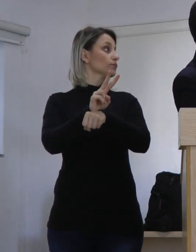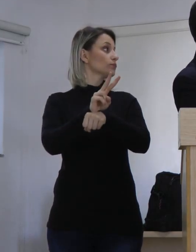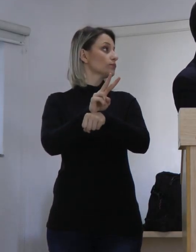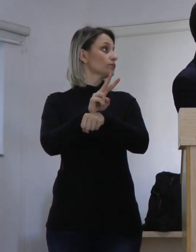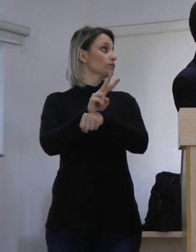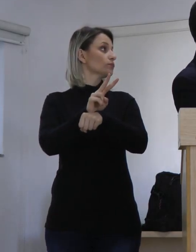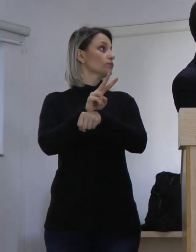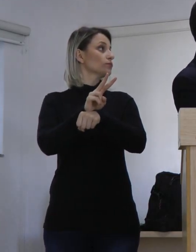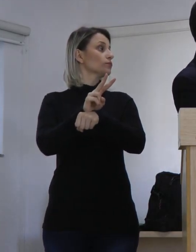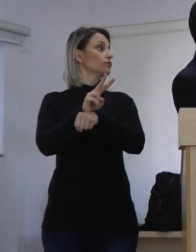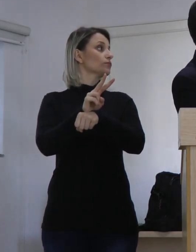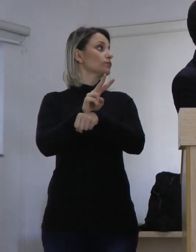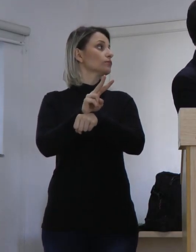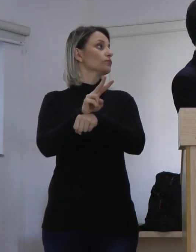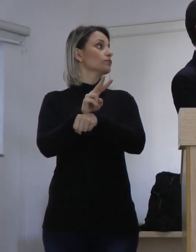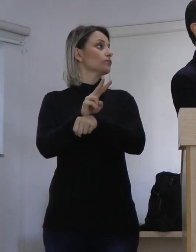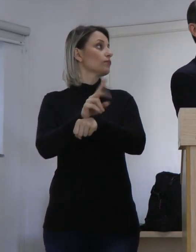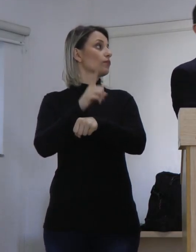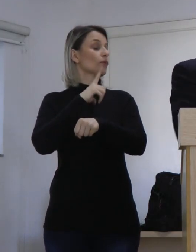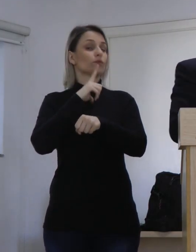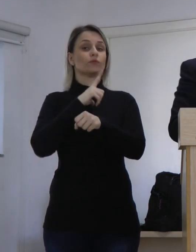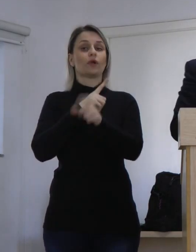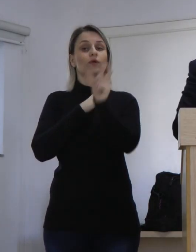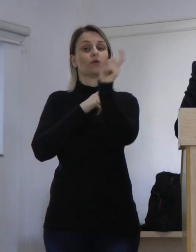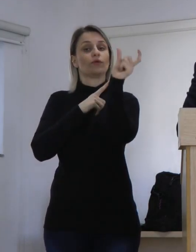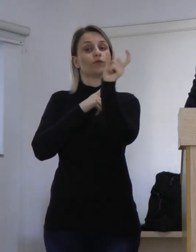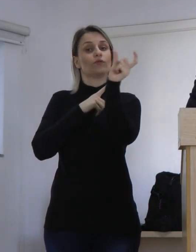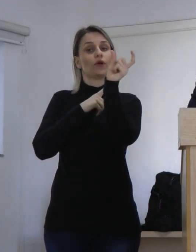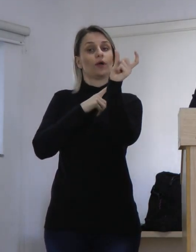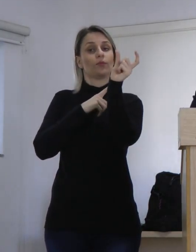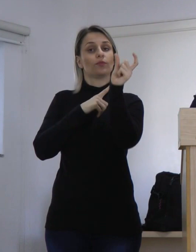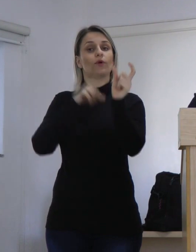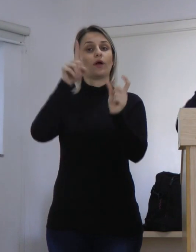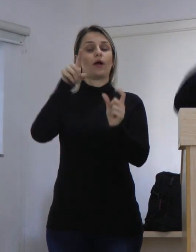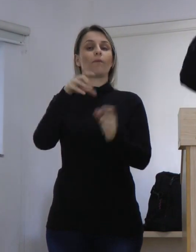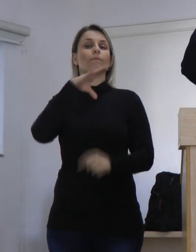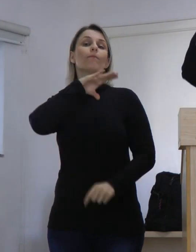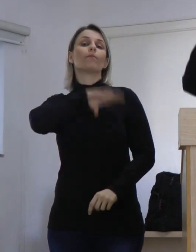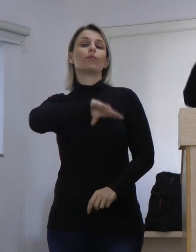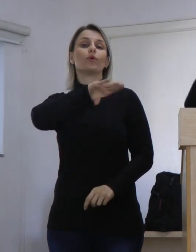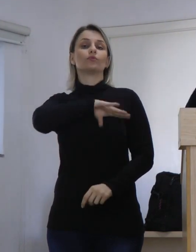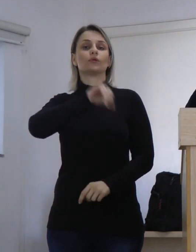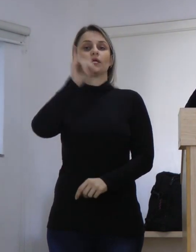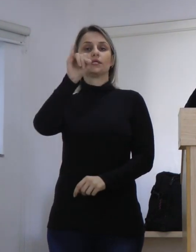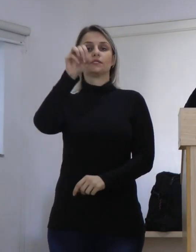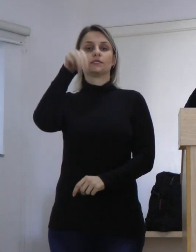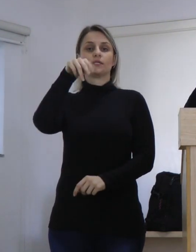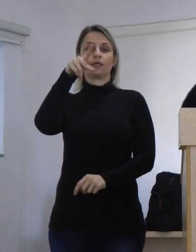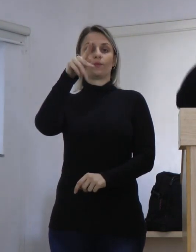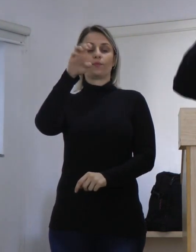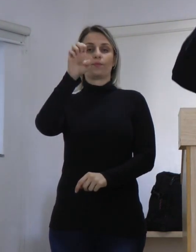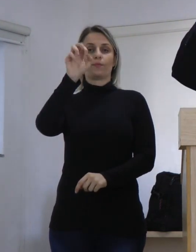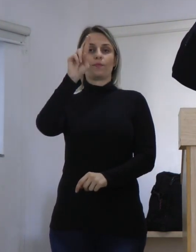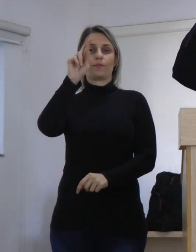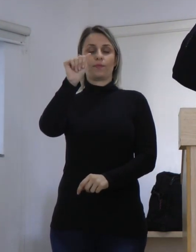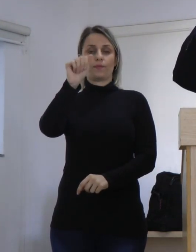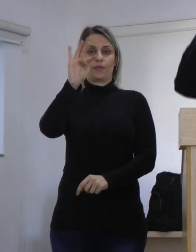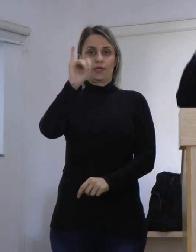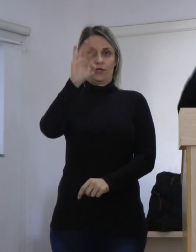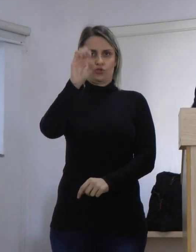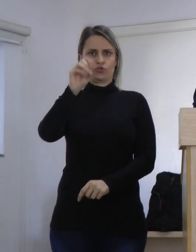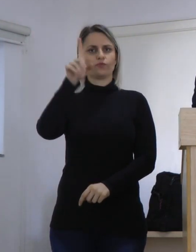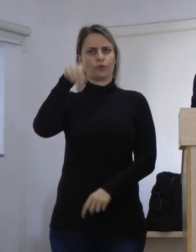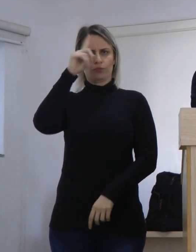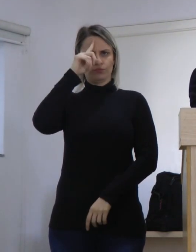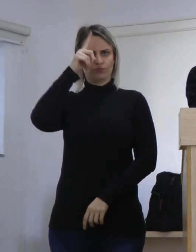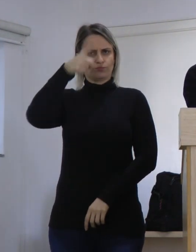é o mesmo que sejam vocês, está no modo imperativo do português. É uma ordem para nós. Os espíritos estão trazendo uma